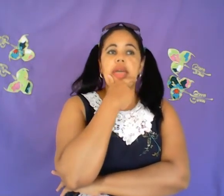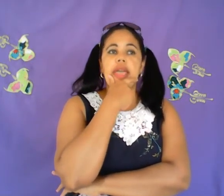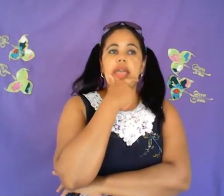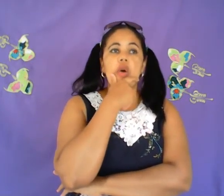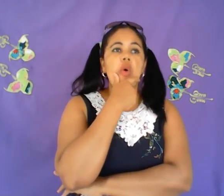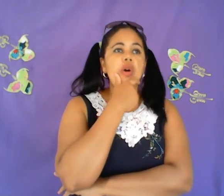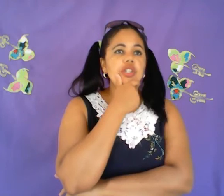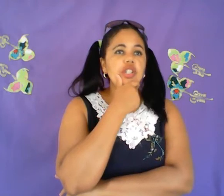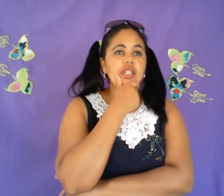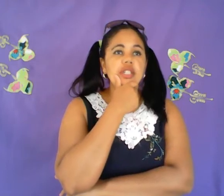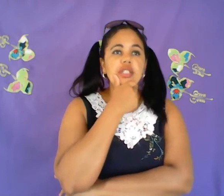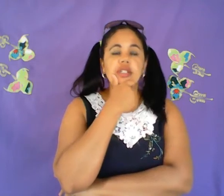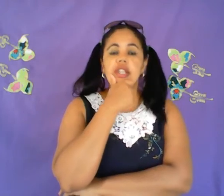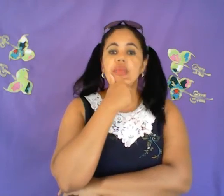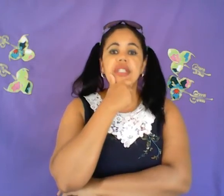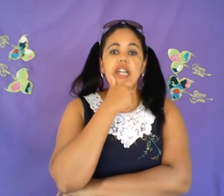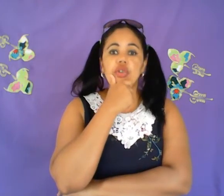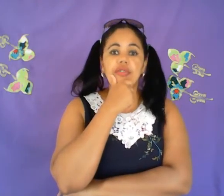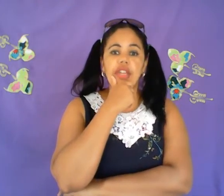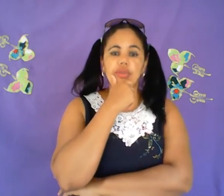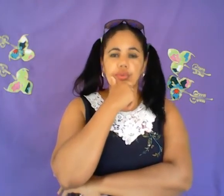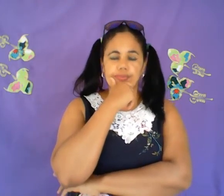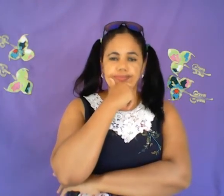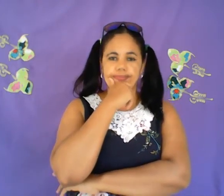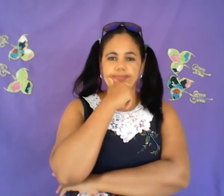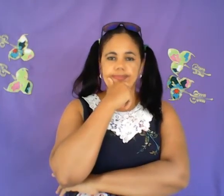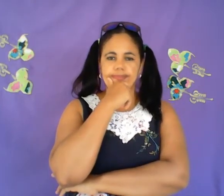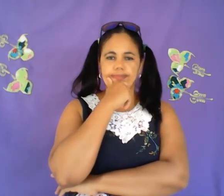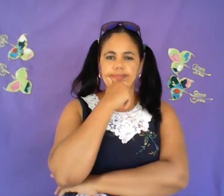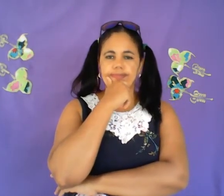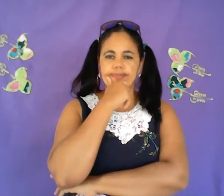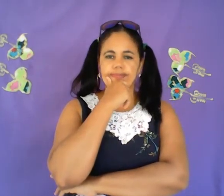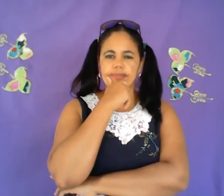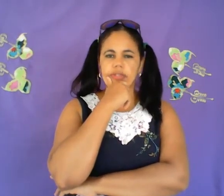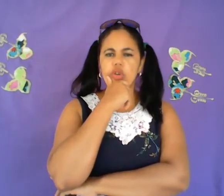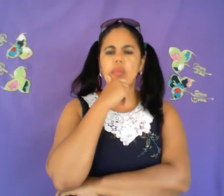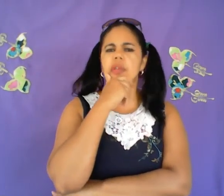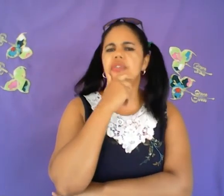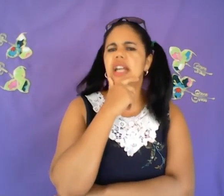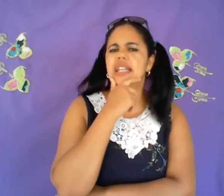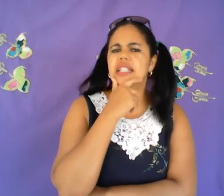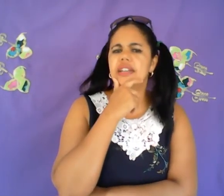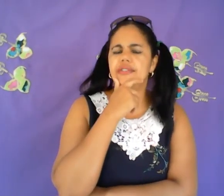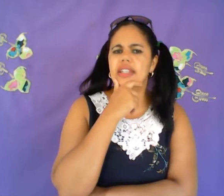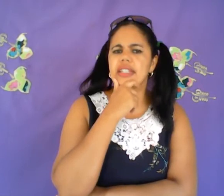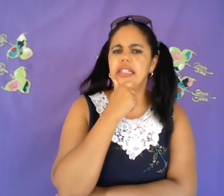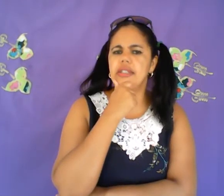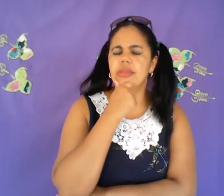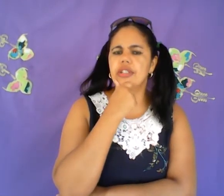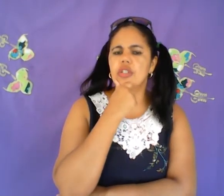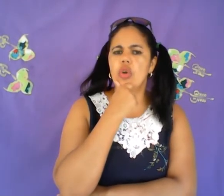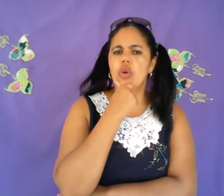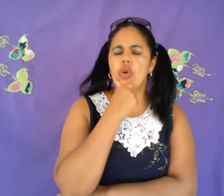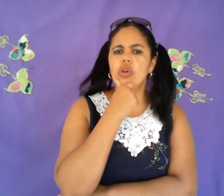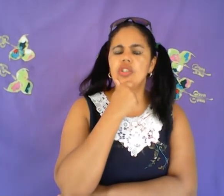Hoje não está chovendo. Como que ficaria essa frase em Libras? Hoje não